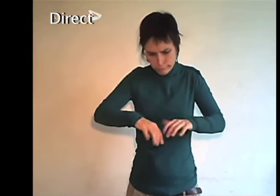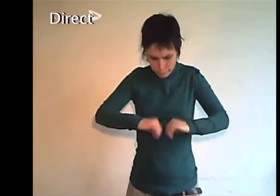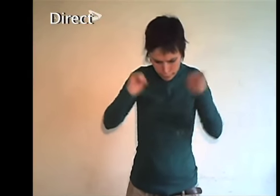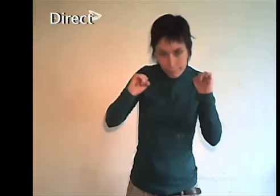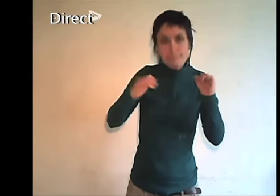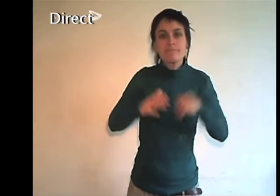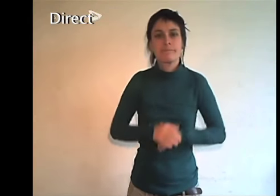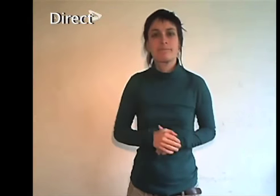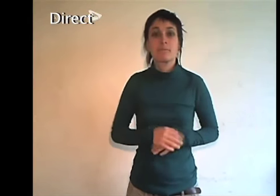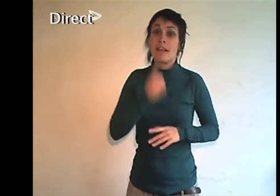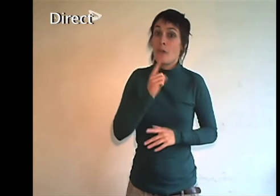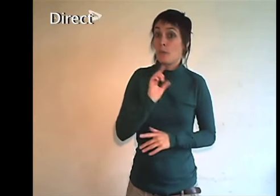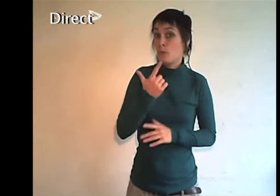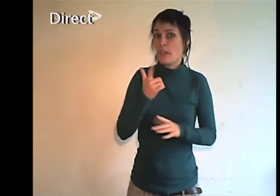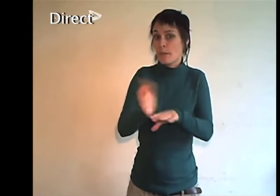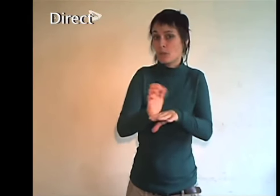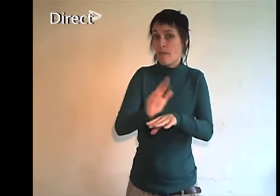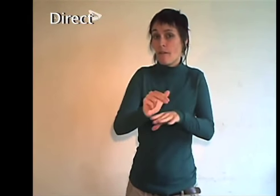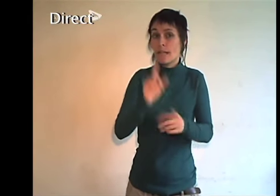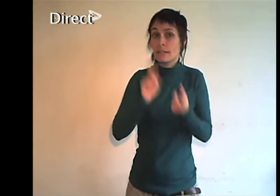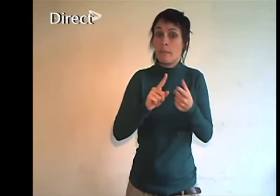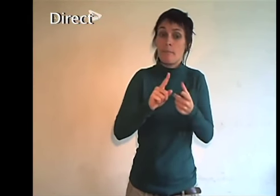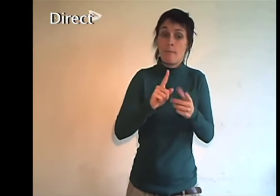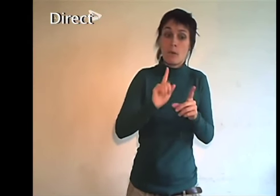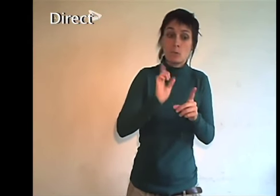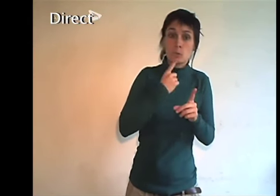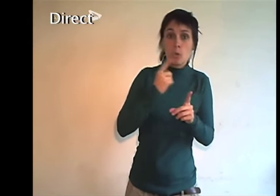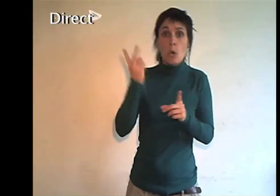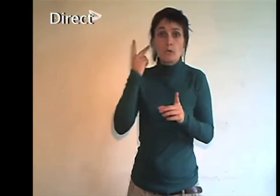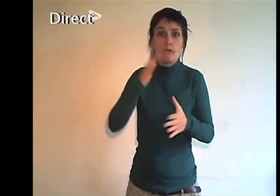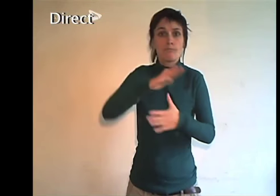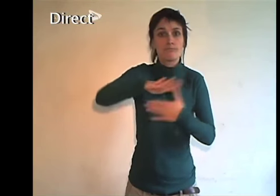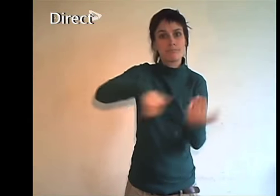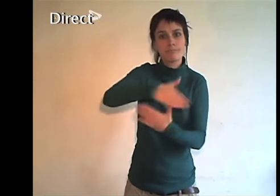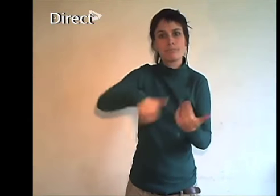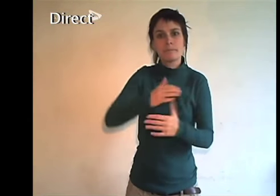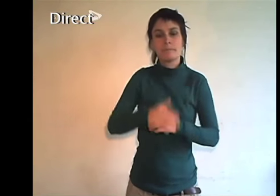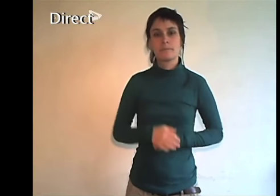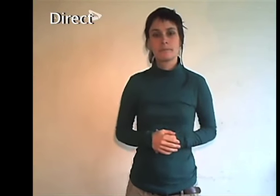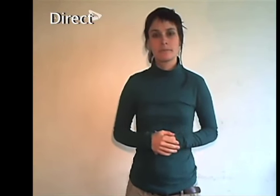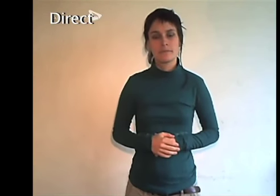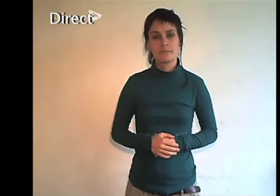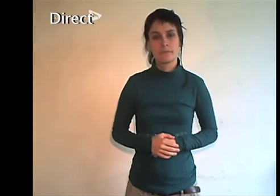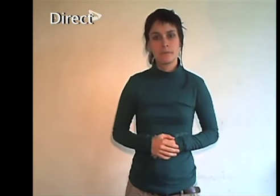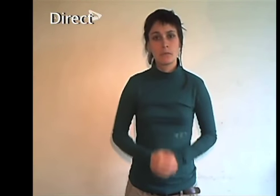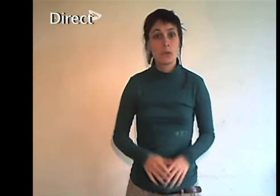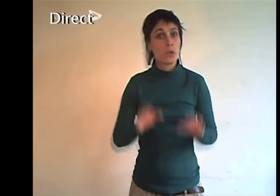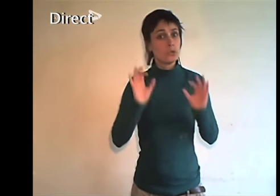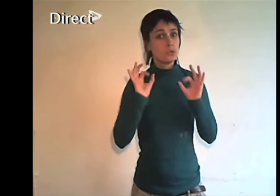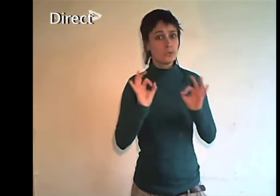des personnes sourdes. Voilà, tous les liens qui ont été donnés dans cette émission, tant dans cette heure avec OSS 2007 que dans la première